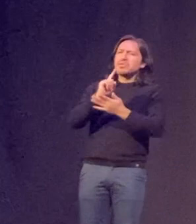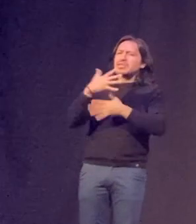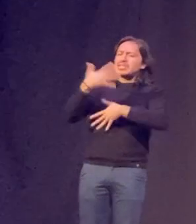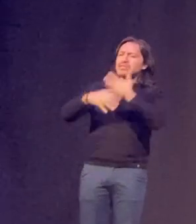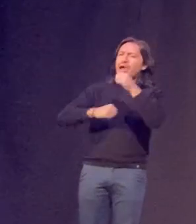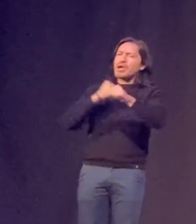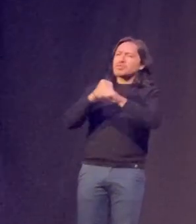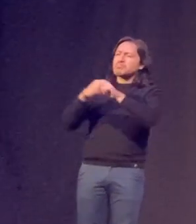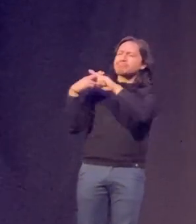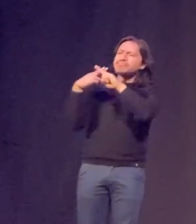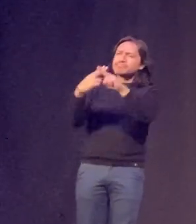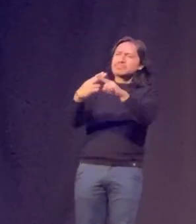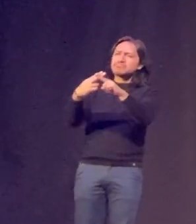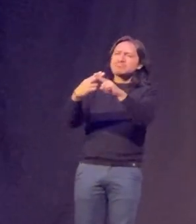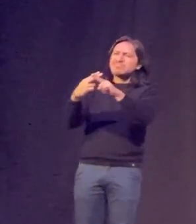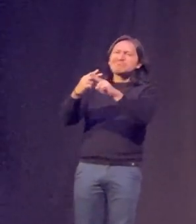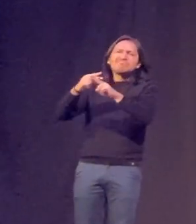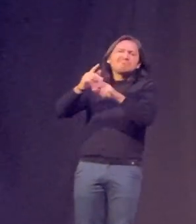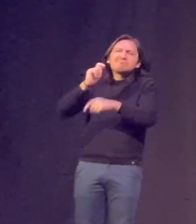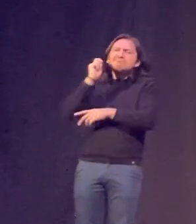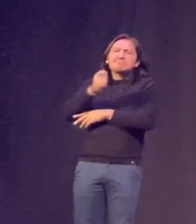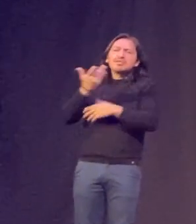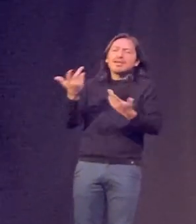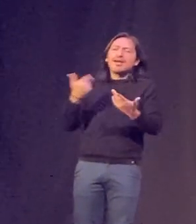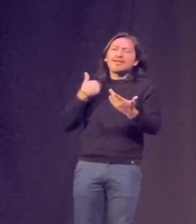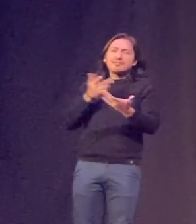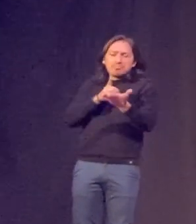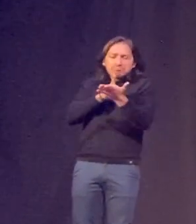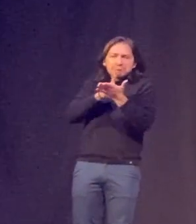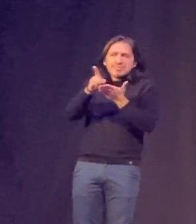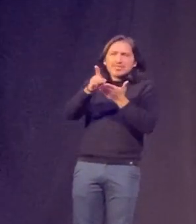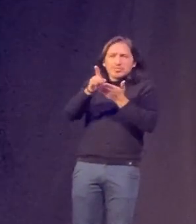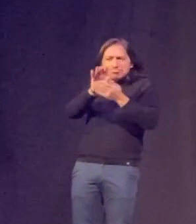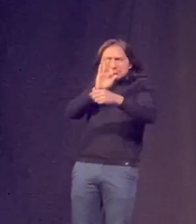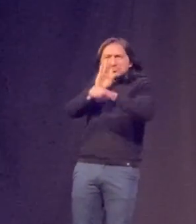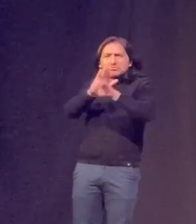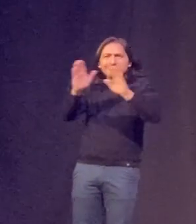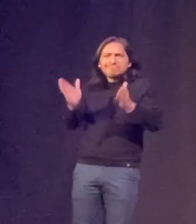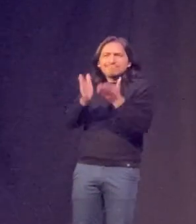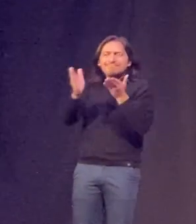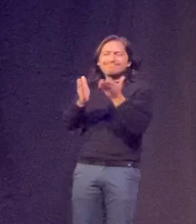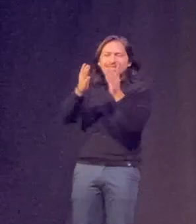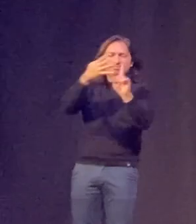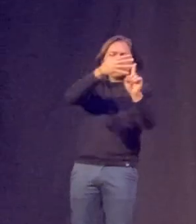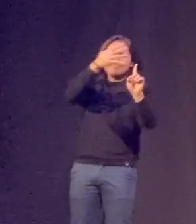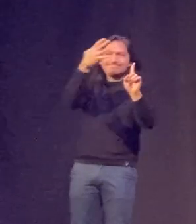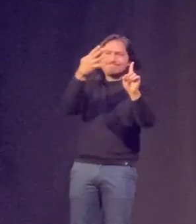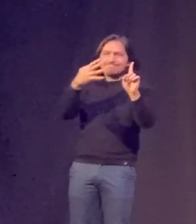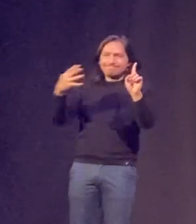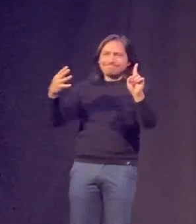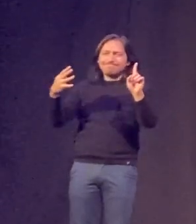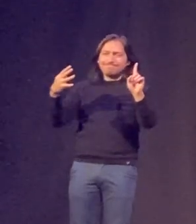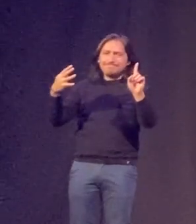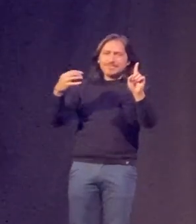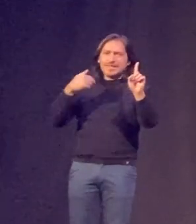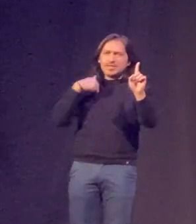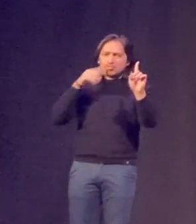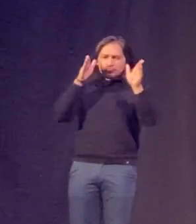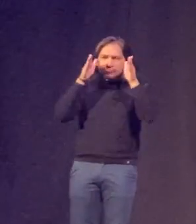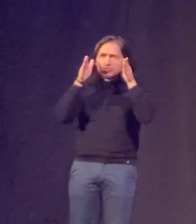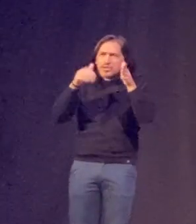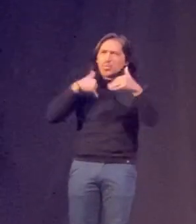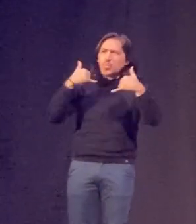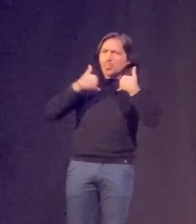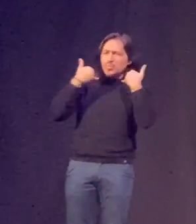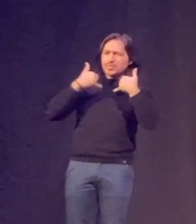trayectoria dedicada a la defensa y la promoción de los derechos humanos de la comunidad LGBT+, desde un enfoque de género y juventudes, y en